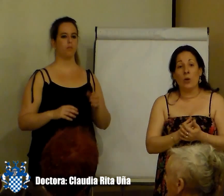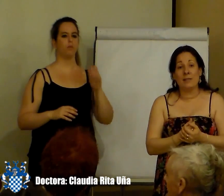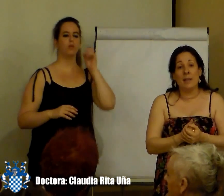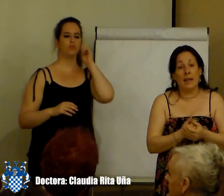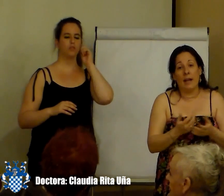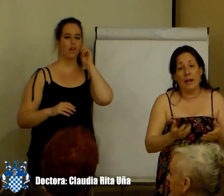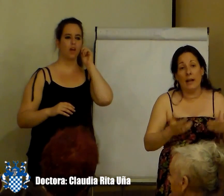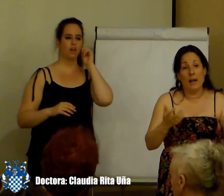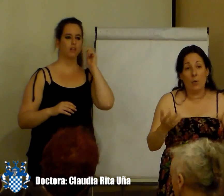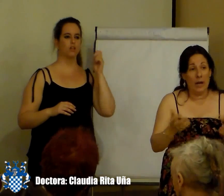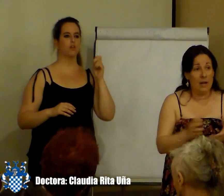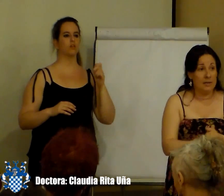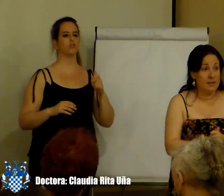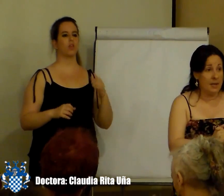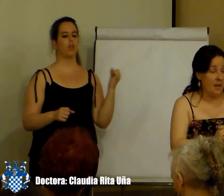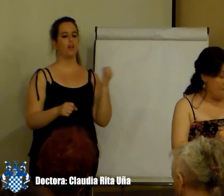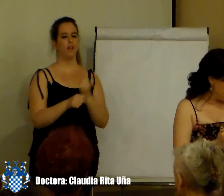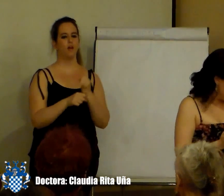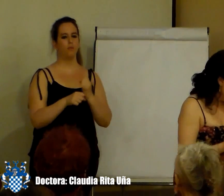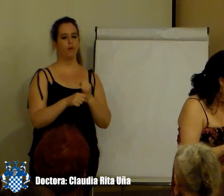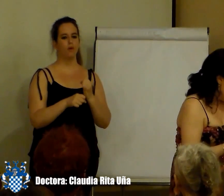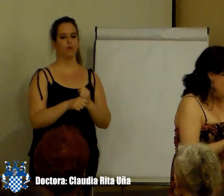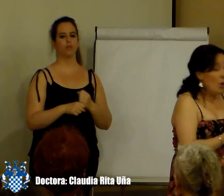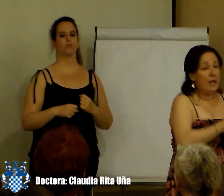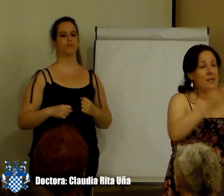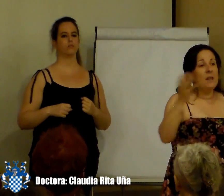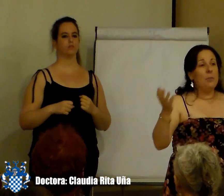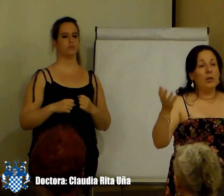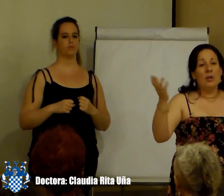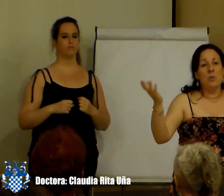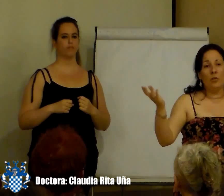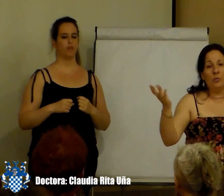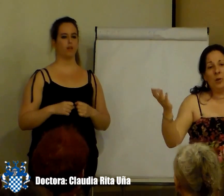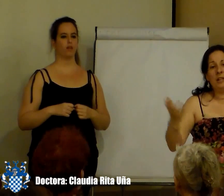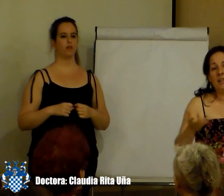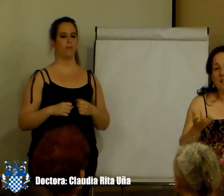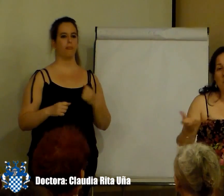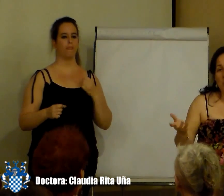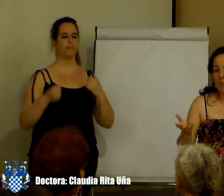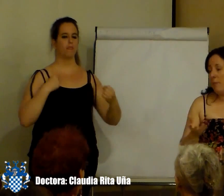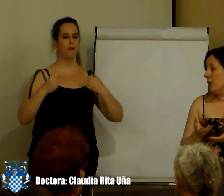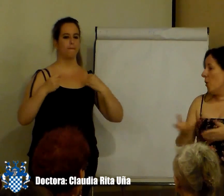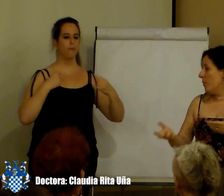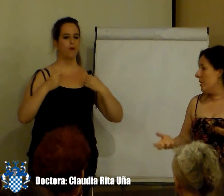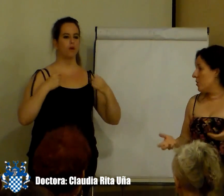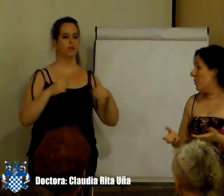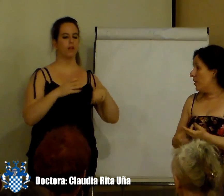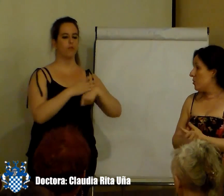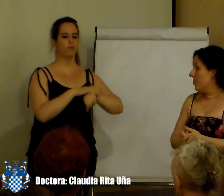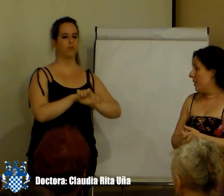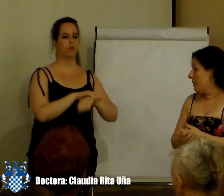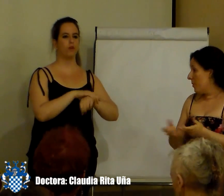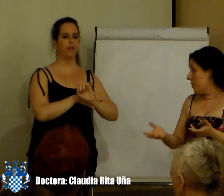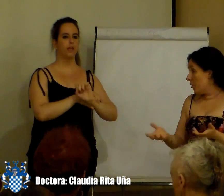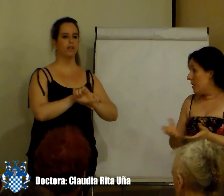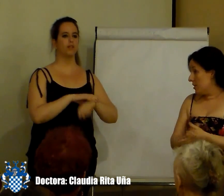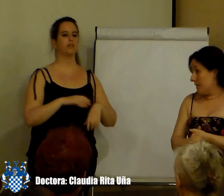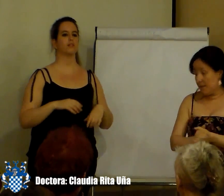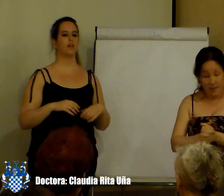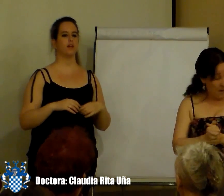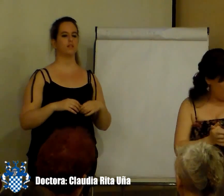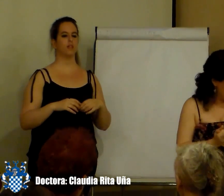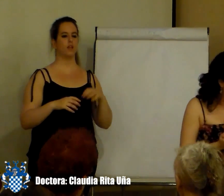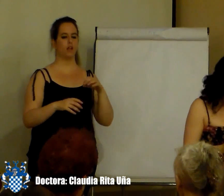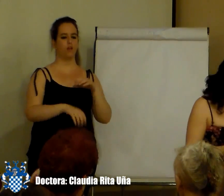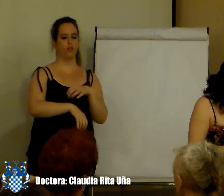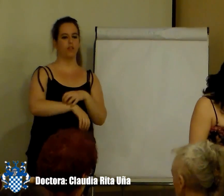tareas que uno hace de carga laborales, ¿sí? Y los que hacen deporte, como los futbolistas, es mucho más precoz por el sobreuso, por ejemplo, en